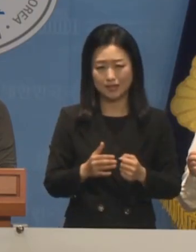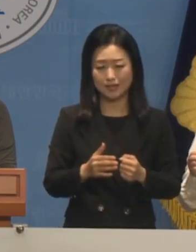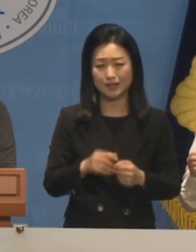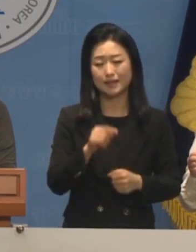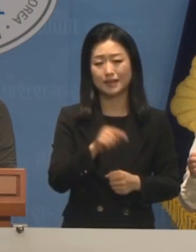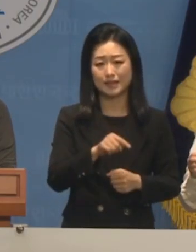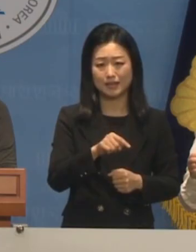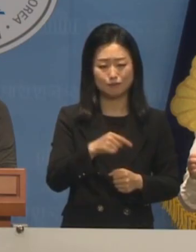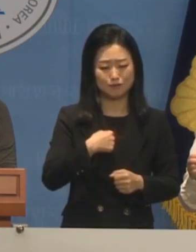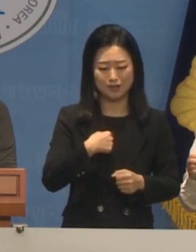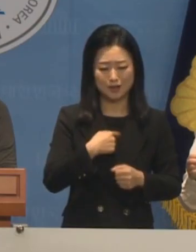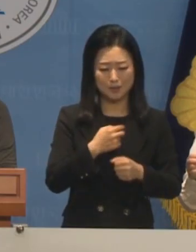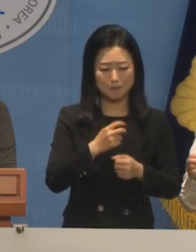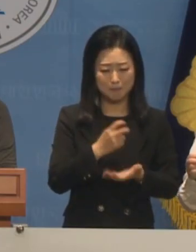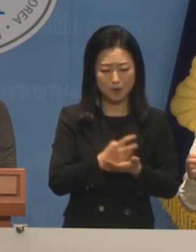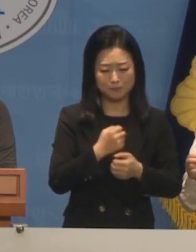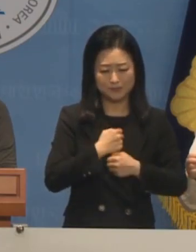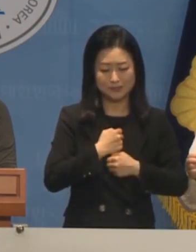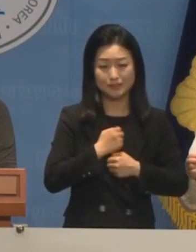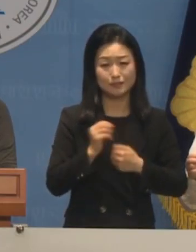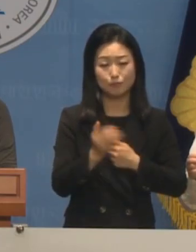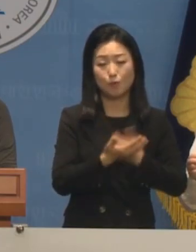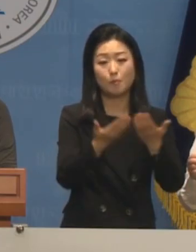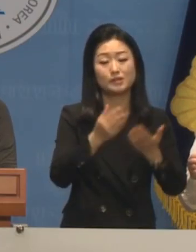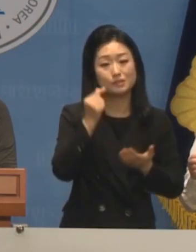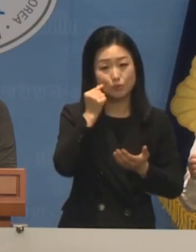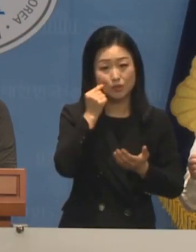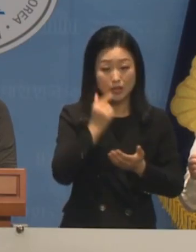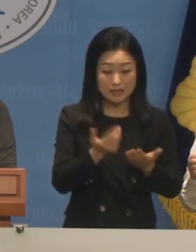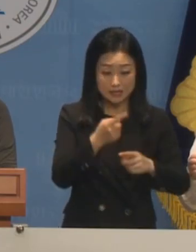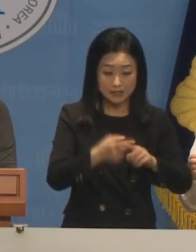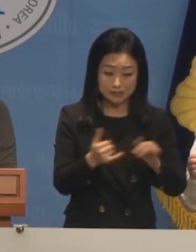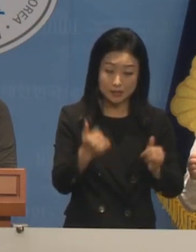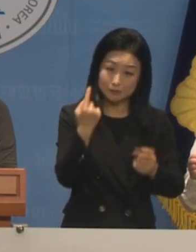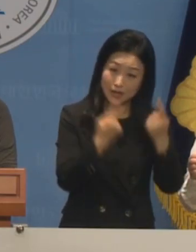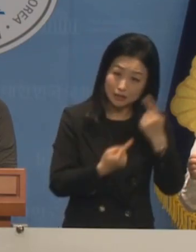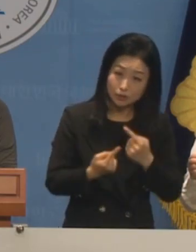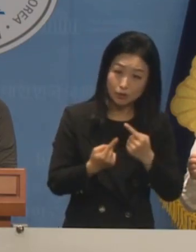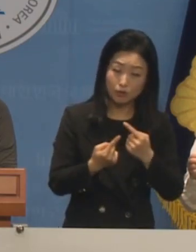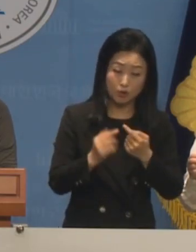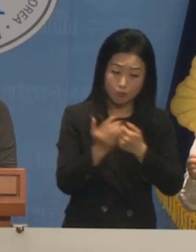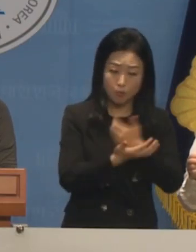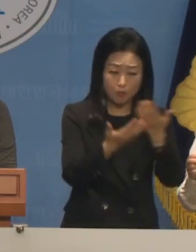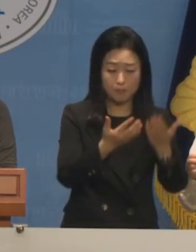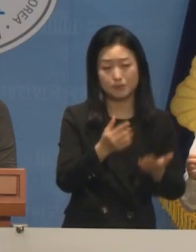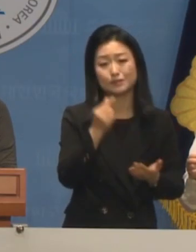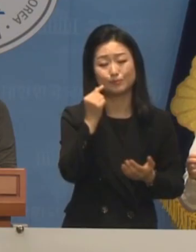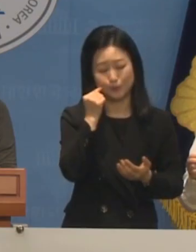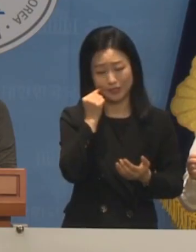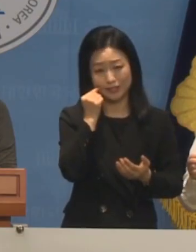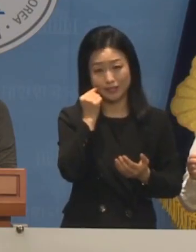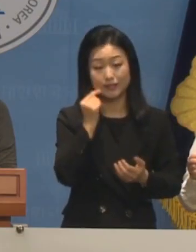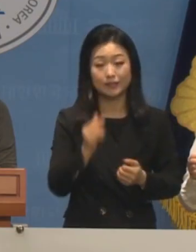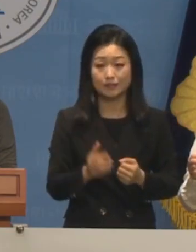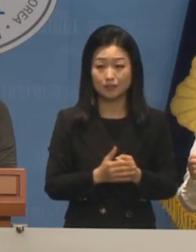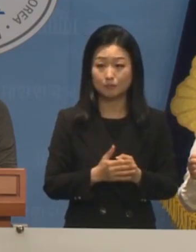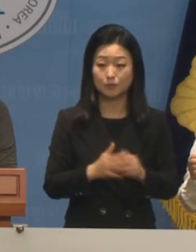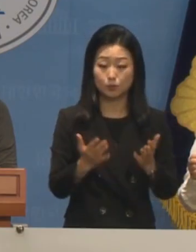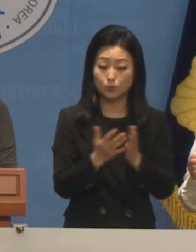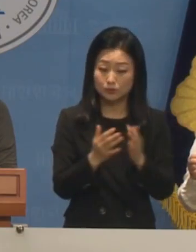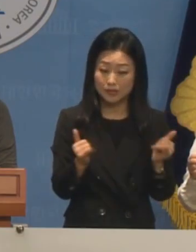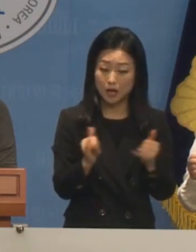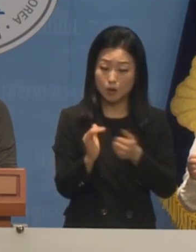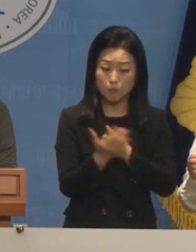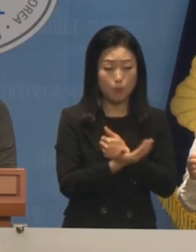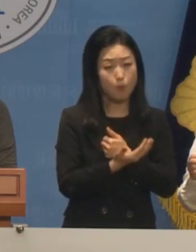조항들이 중대재해 처벌법 공유일에는 법률 등 다른 법률에도 기준 적용되어 노동자들이